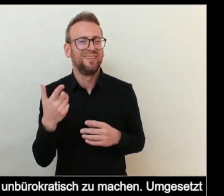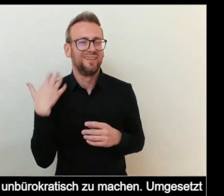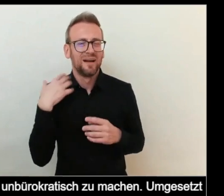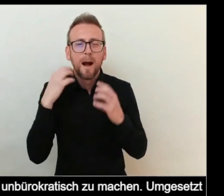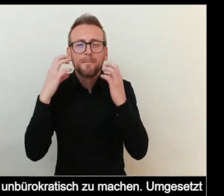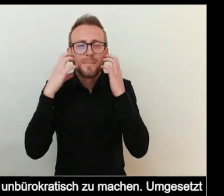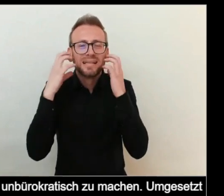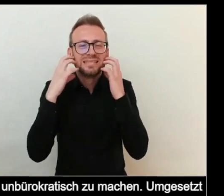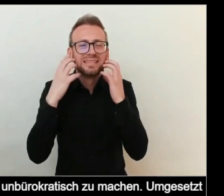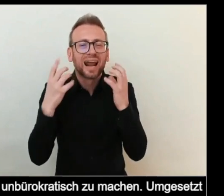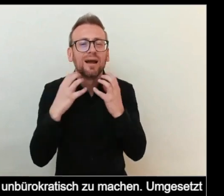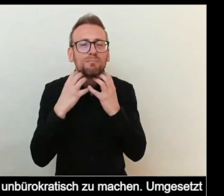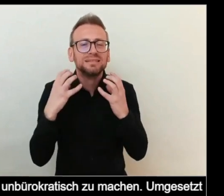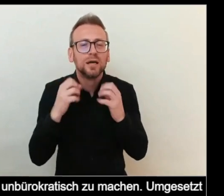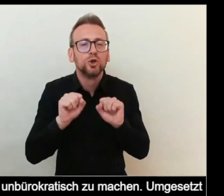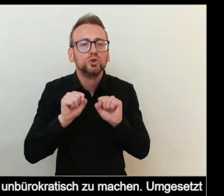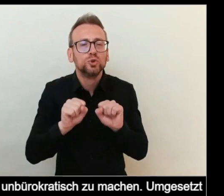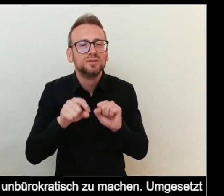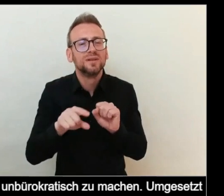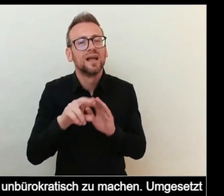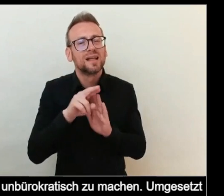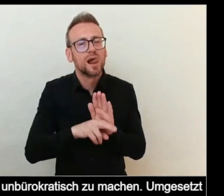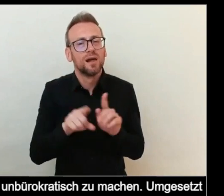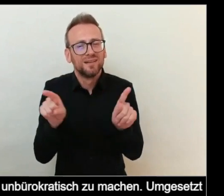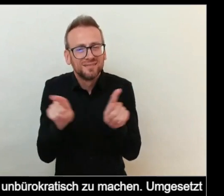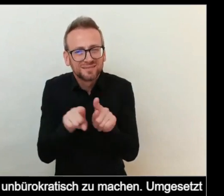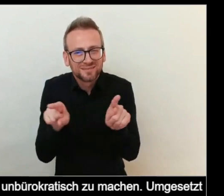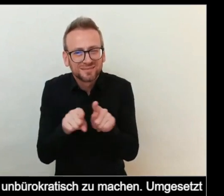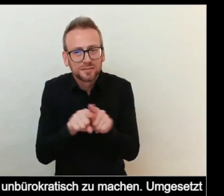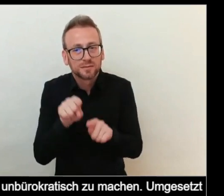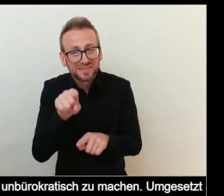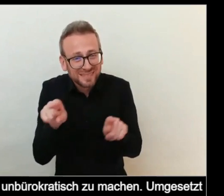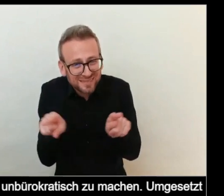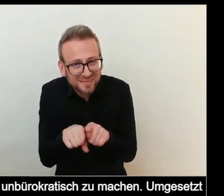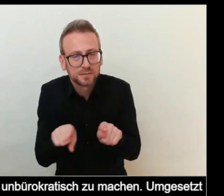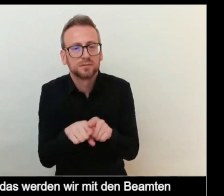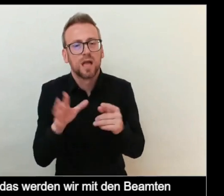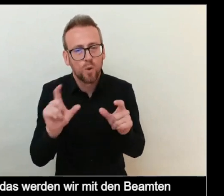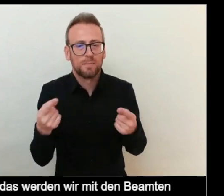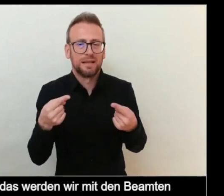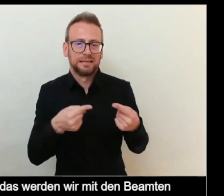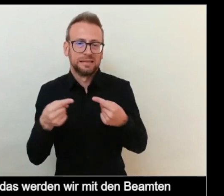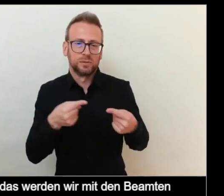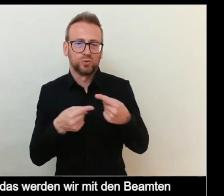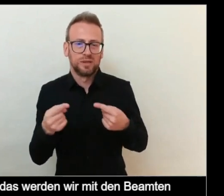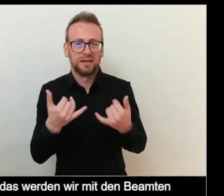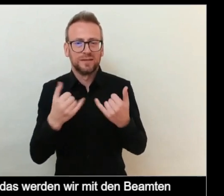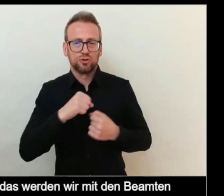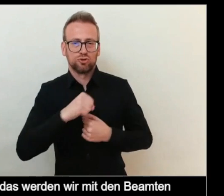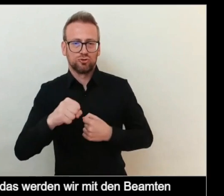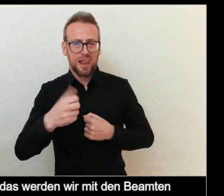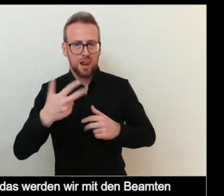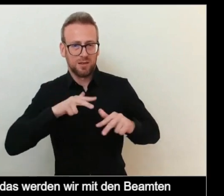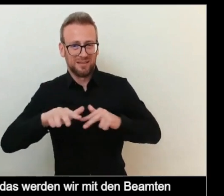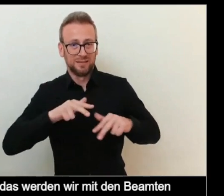wir den Kindern, den Jugendlichen helfen wollen. Auf der anderen Seite gibt es ein paar Sicherheitsbestimmungen. Also insofern, das Ziel ist, unbürokratisch